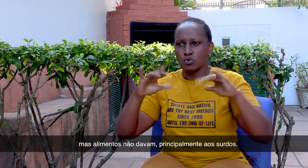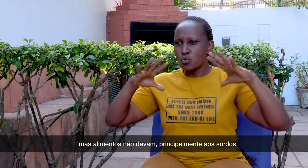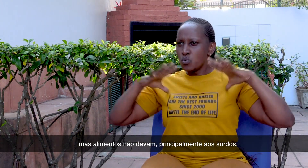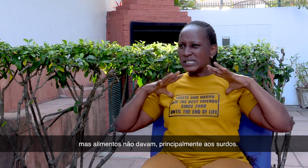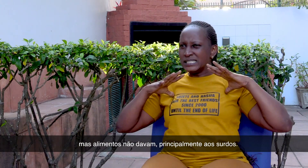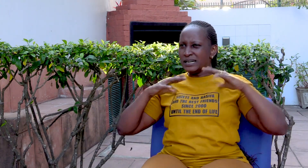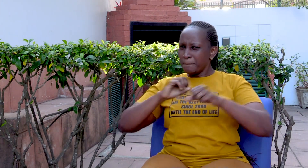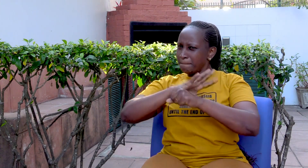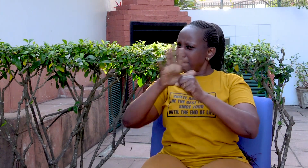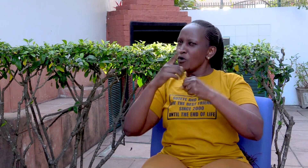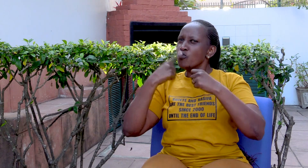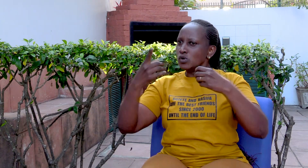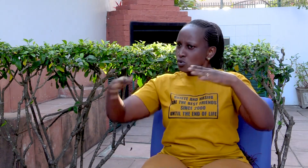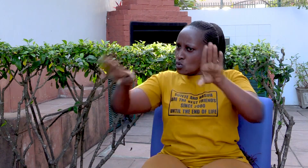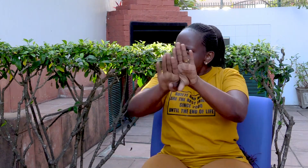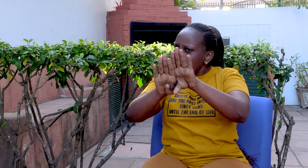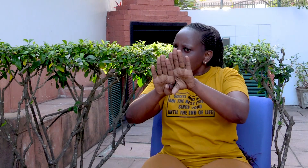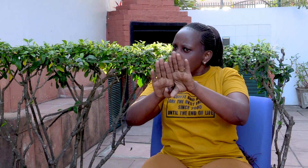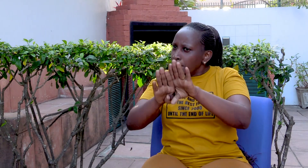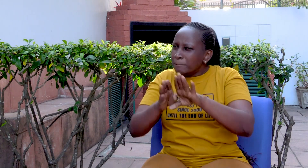aos surdos.